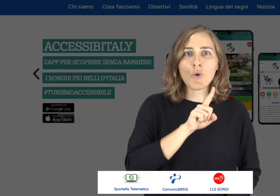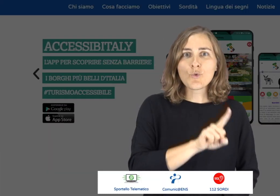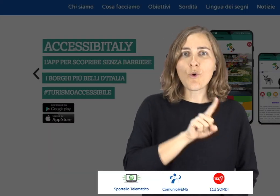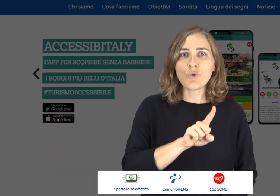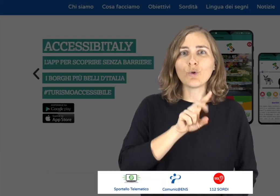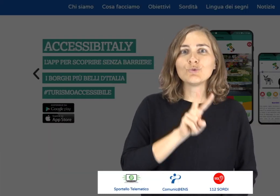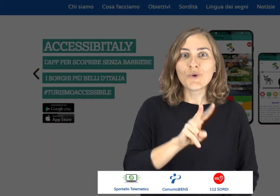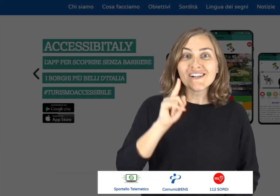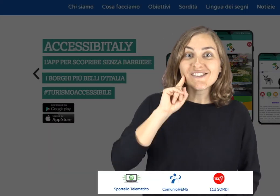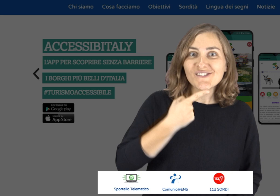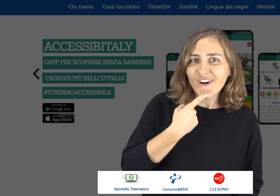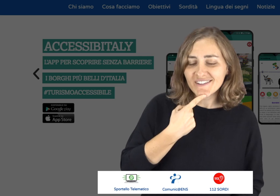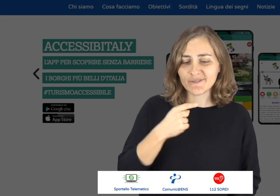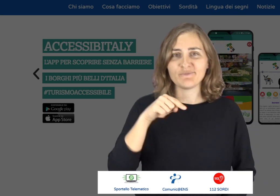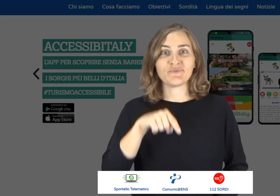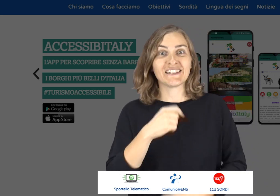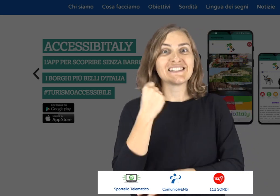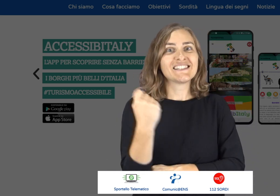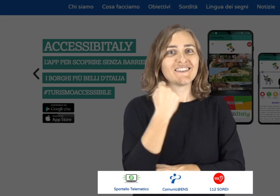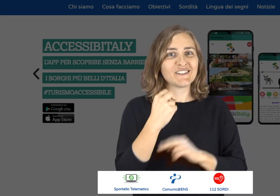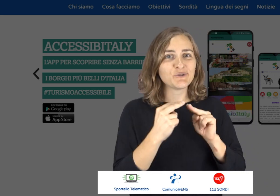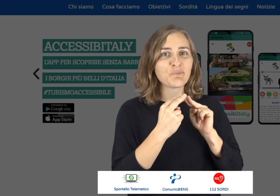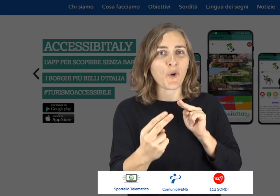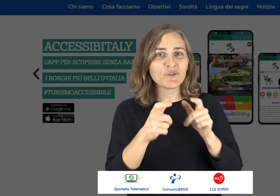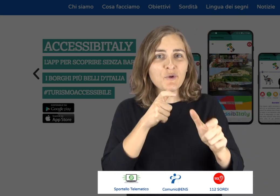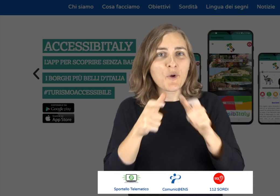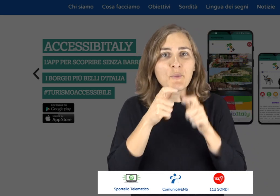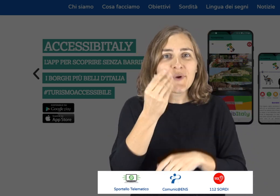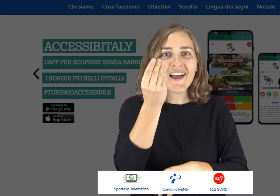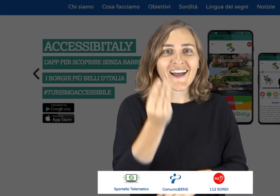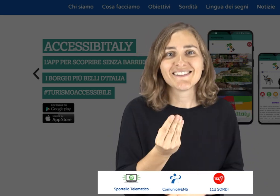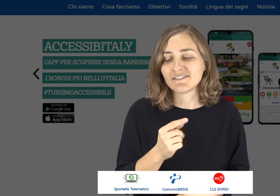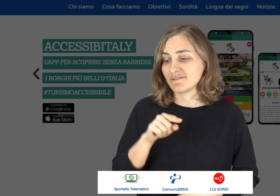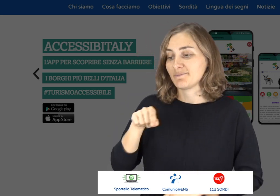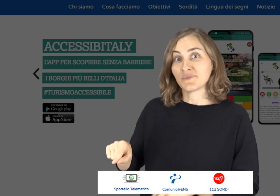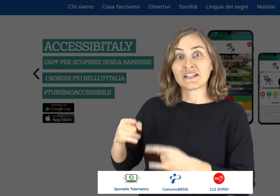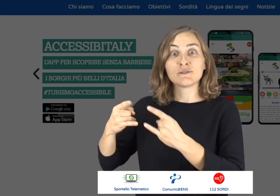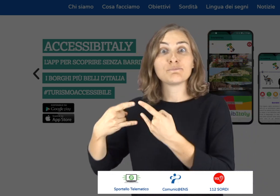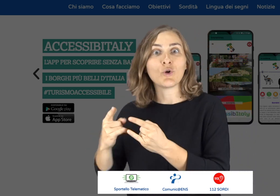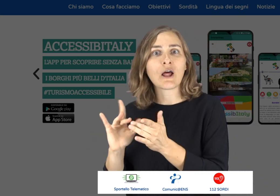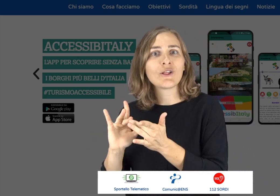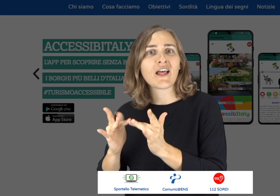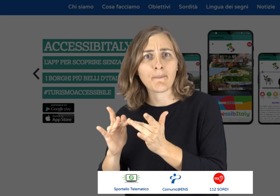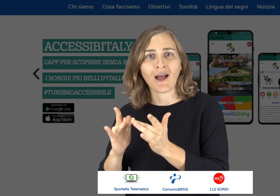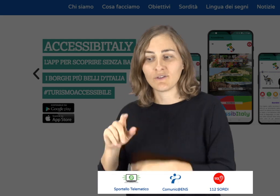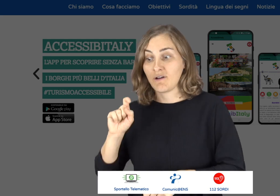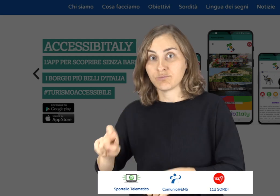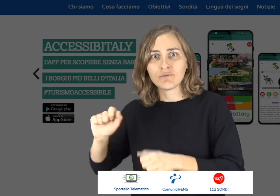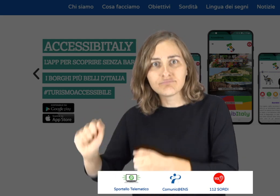Enz e Sistema 112 Sordi e allo sportello telematico, una pagina interna dove sono raccolti i link più